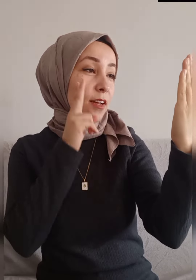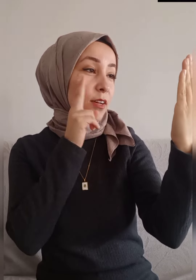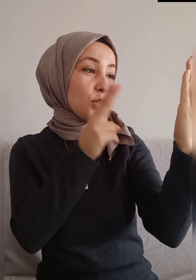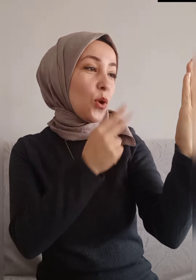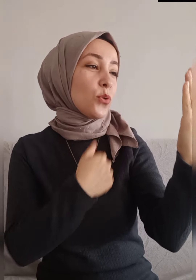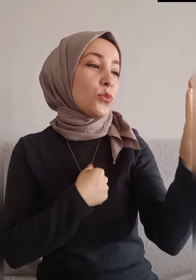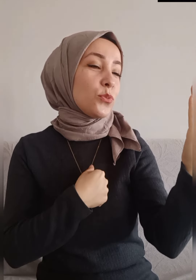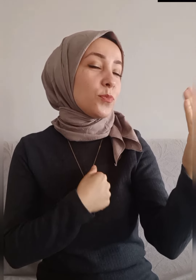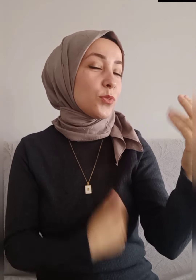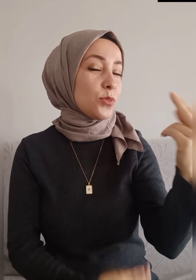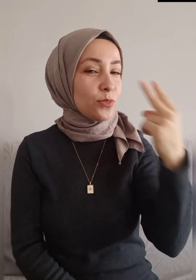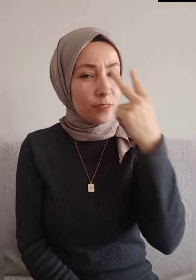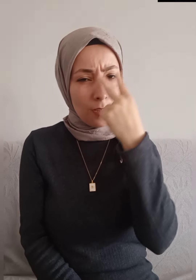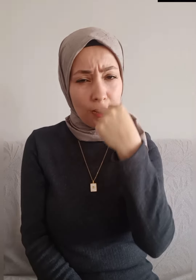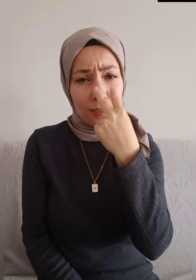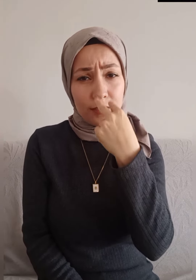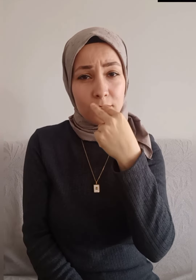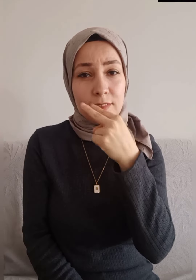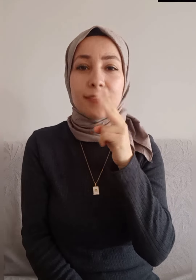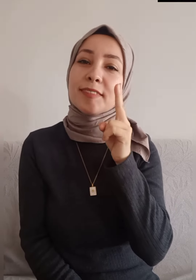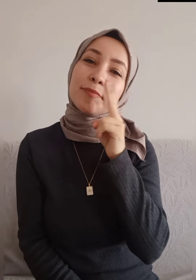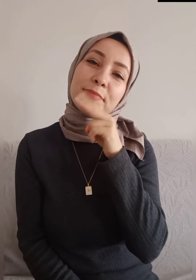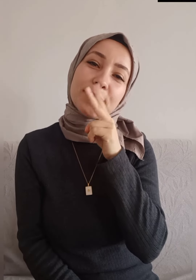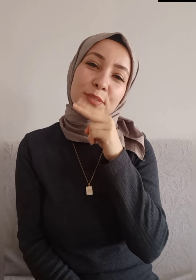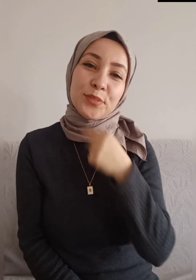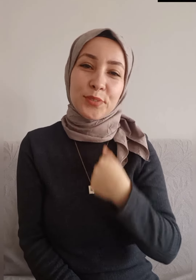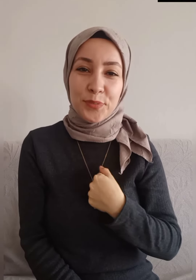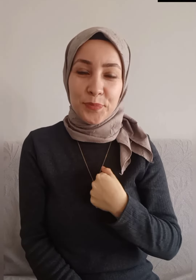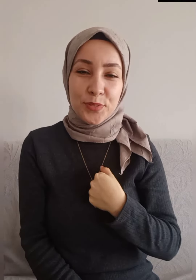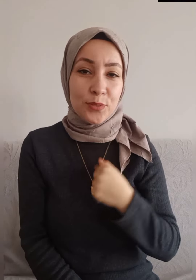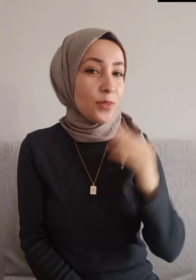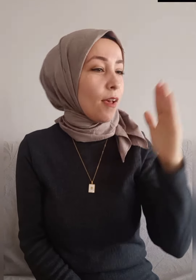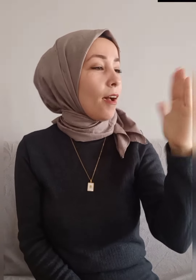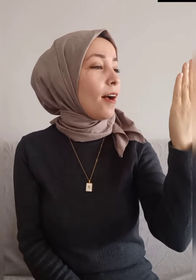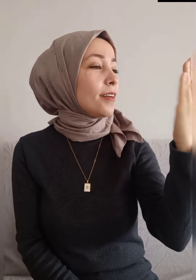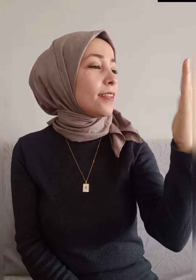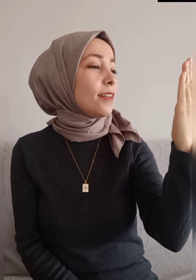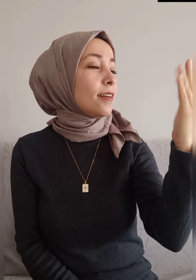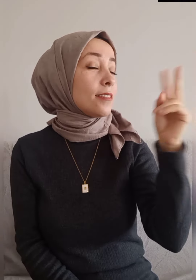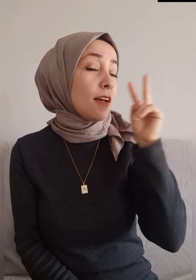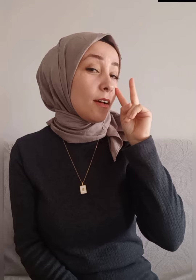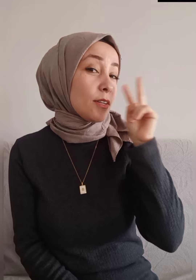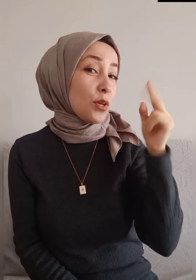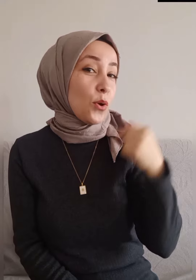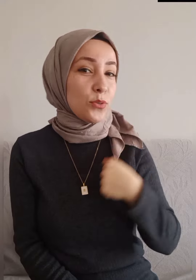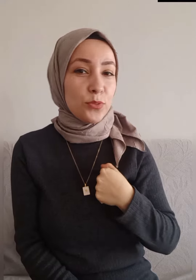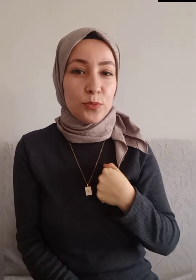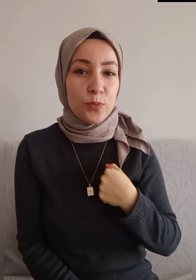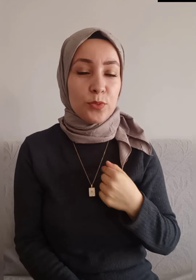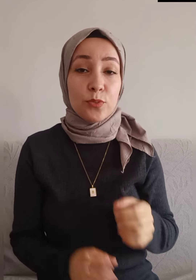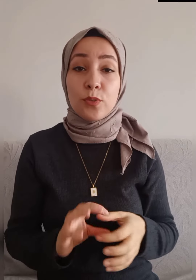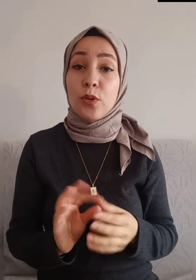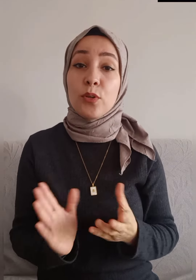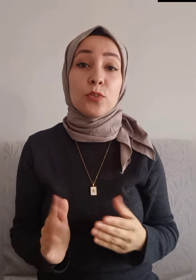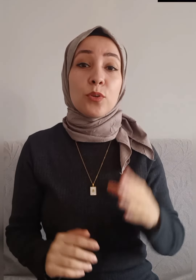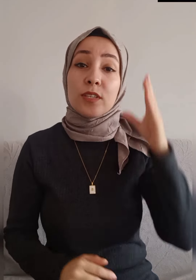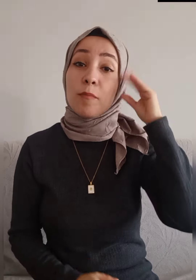Aynalarda gördüğümsün, ağladığım güldüğümsün, aynalarda gördüğümsün,